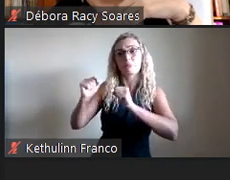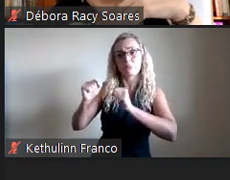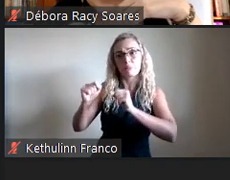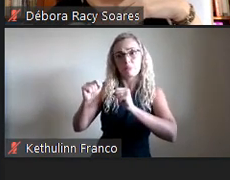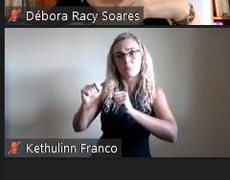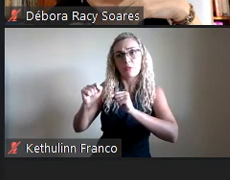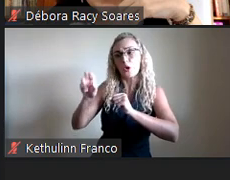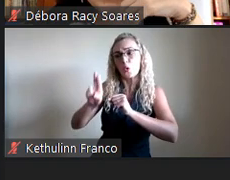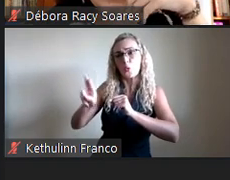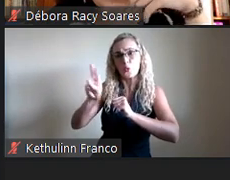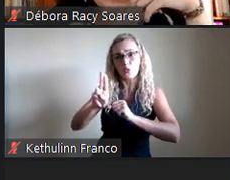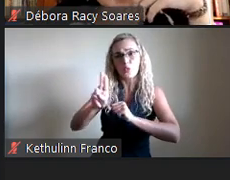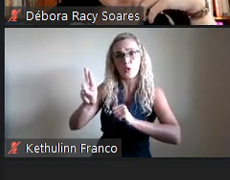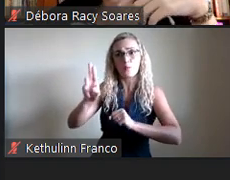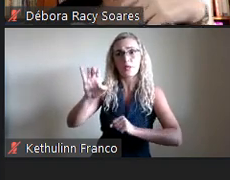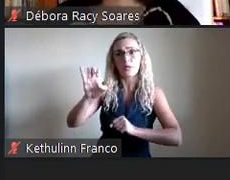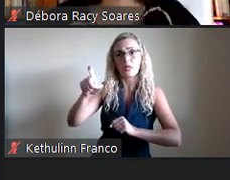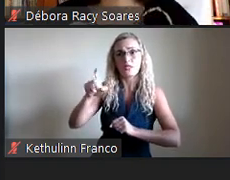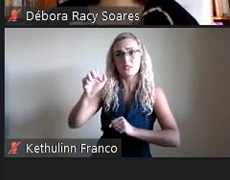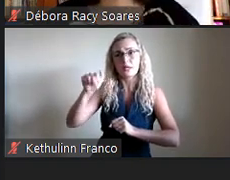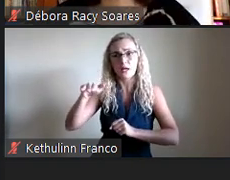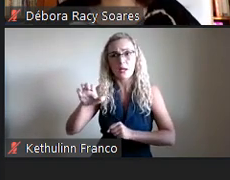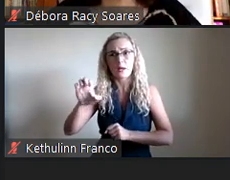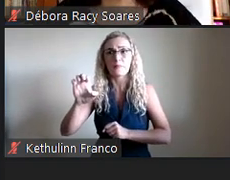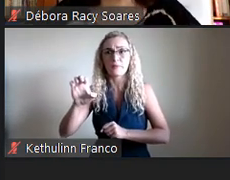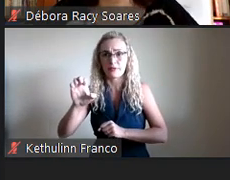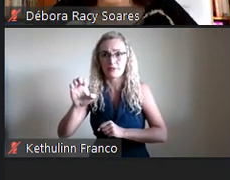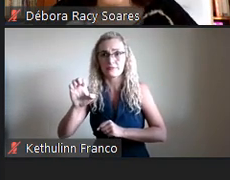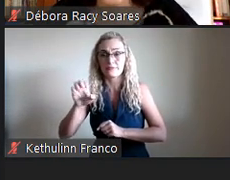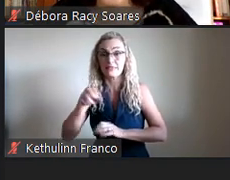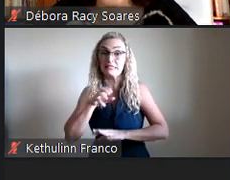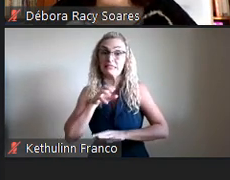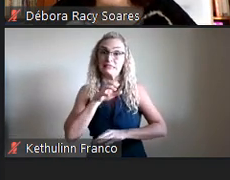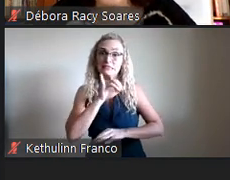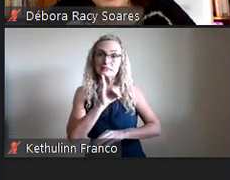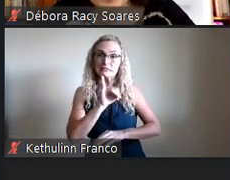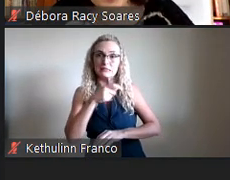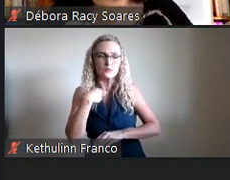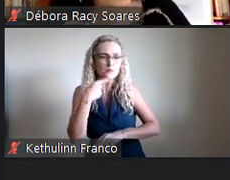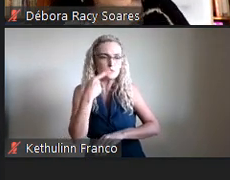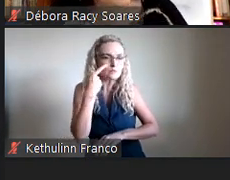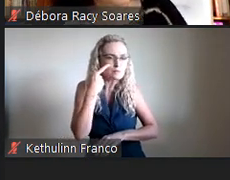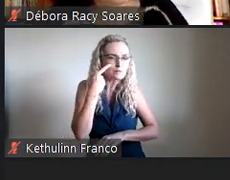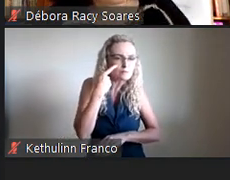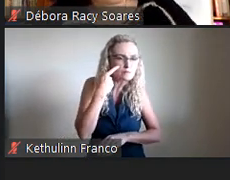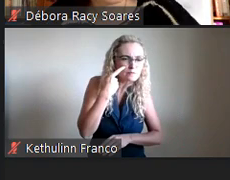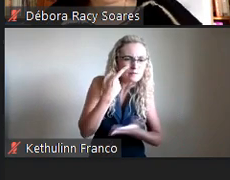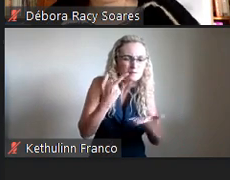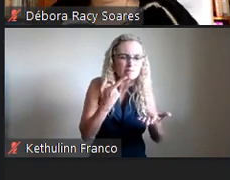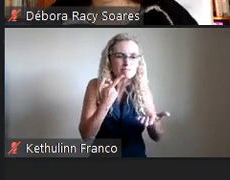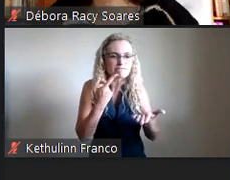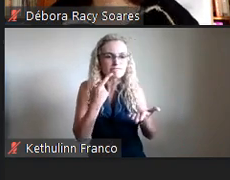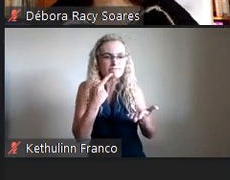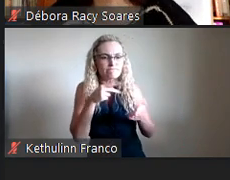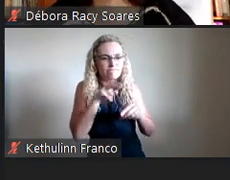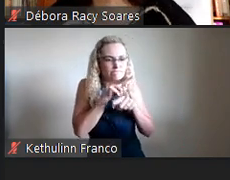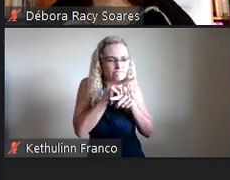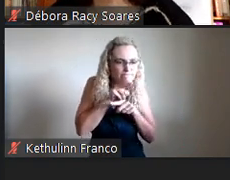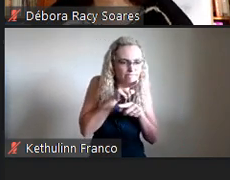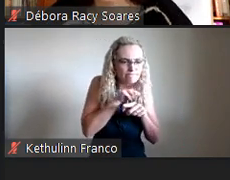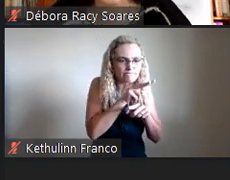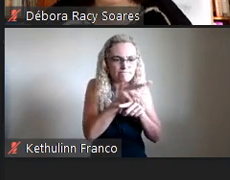com respeito à verificação minuciosa de equipamentos, nós temos auditoria,